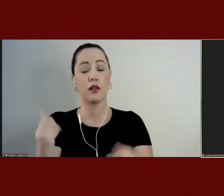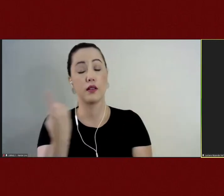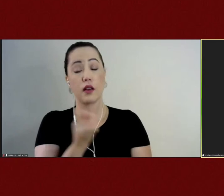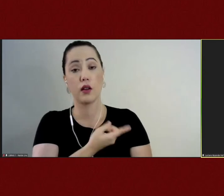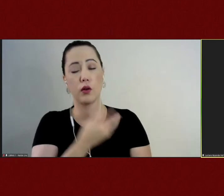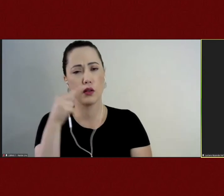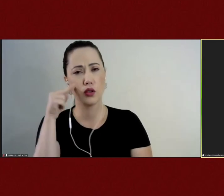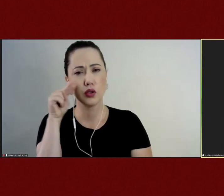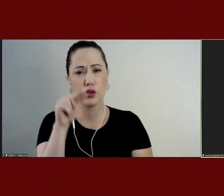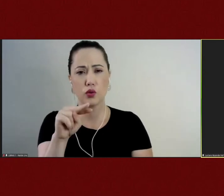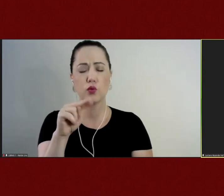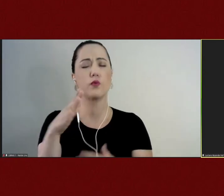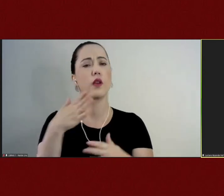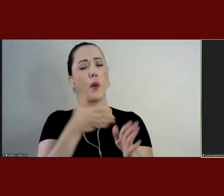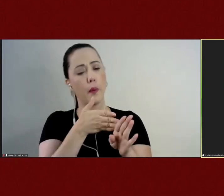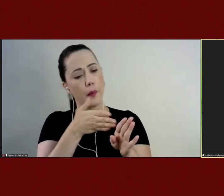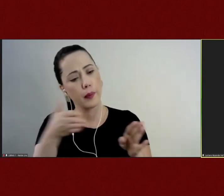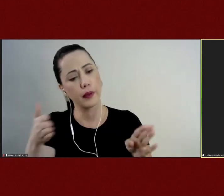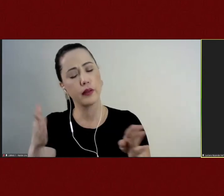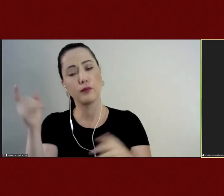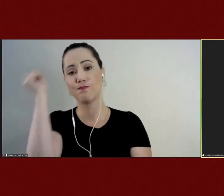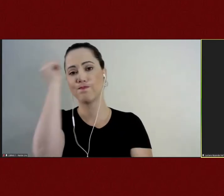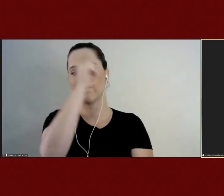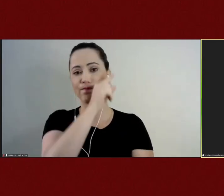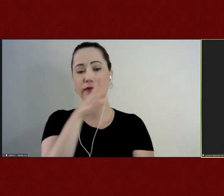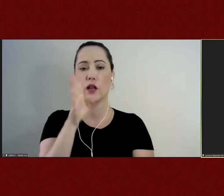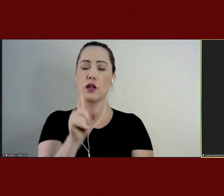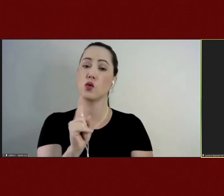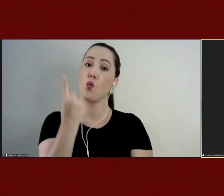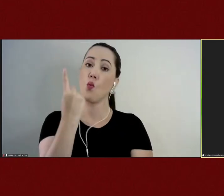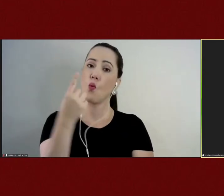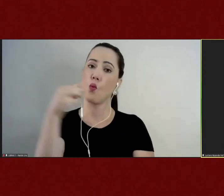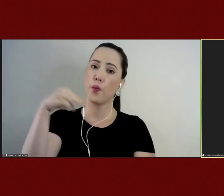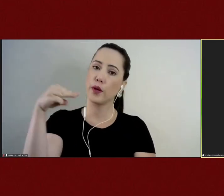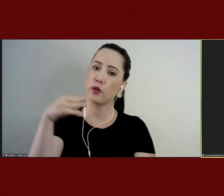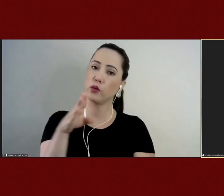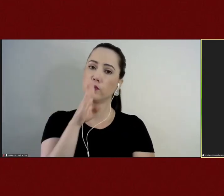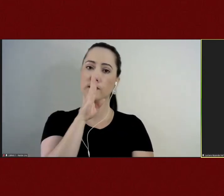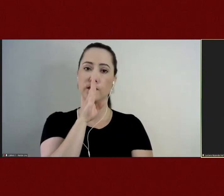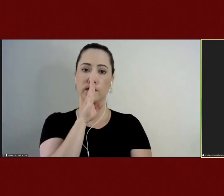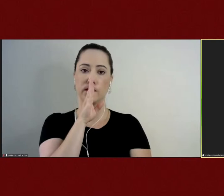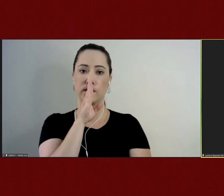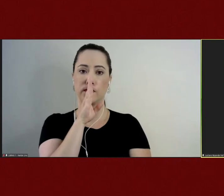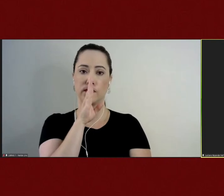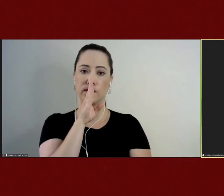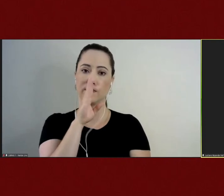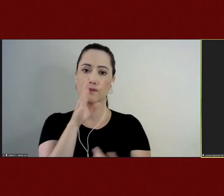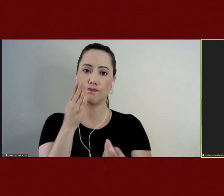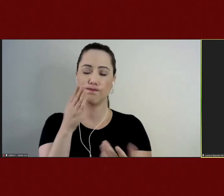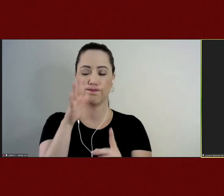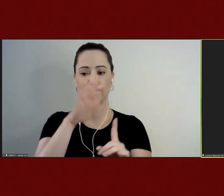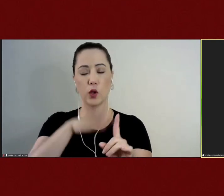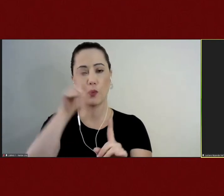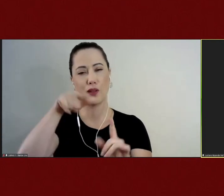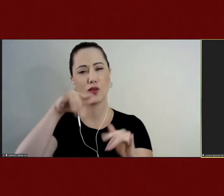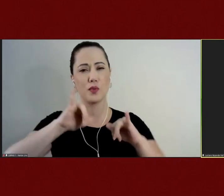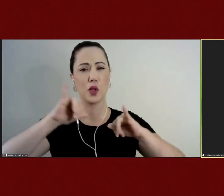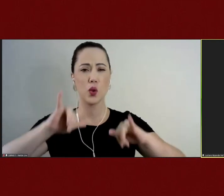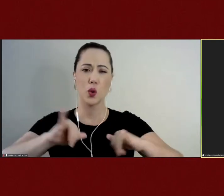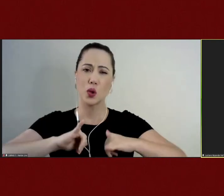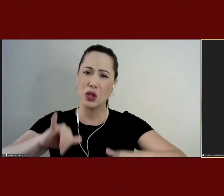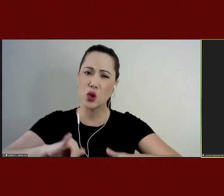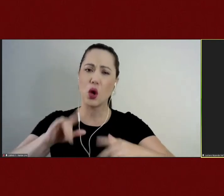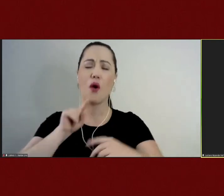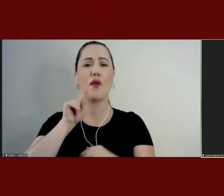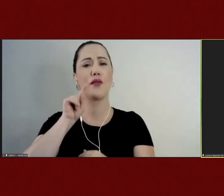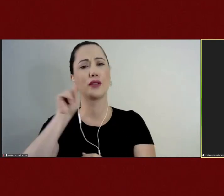um momento de apreensão muito grande, e esse minuto de silêncio dedicado às vítimas dessa inaceitável ação militar em